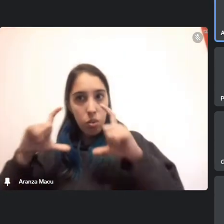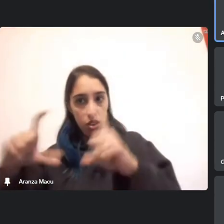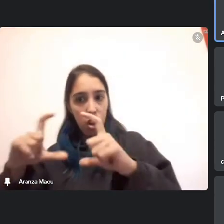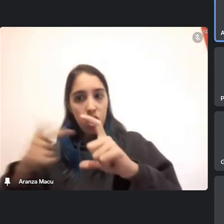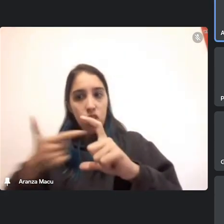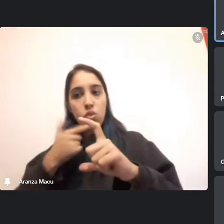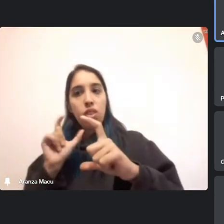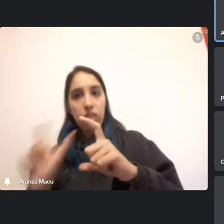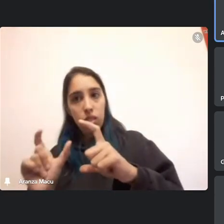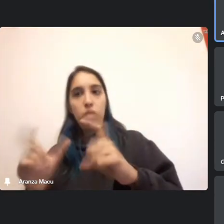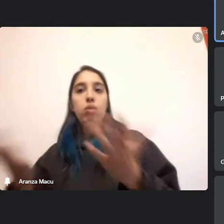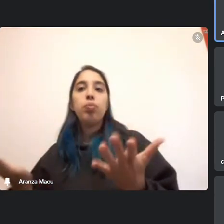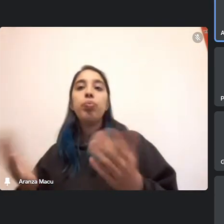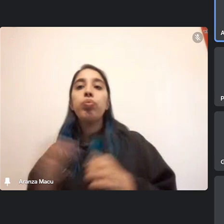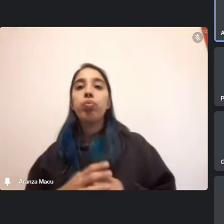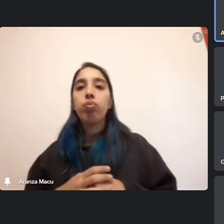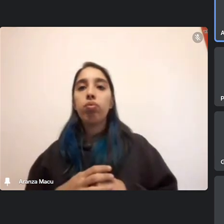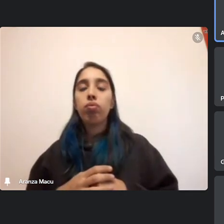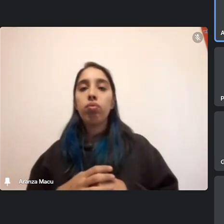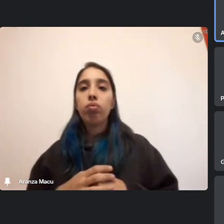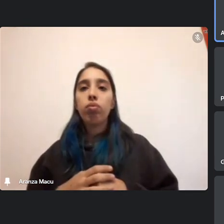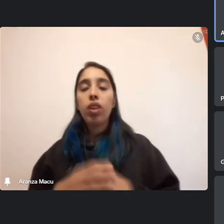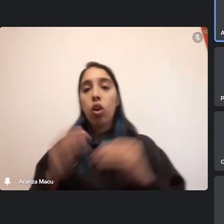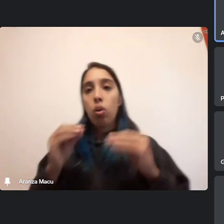caso de que hubieran pronombres,